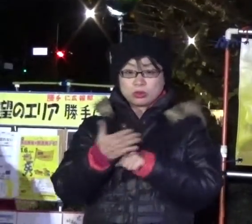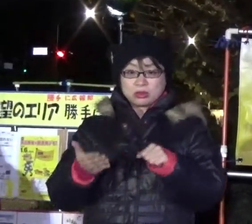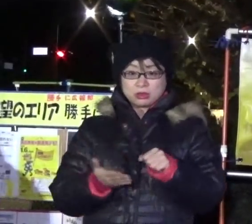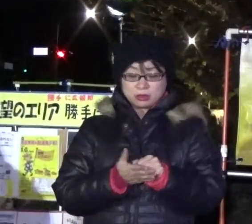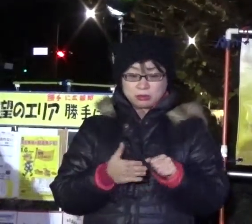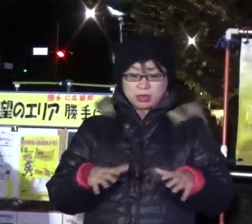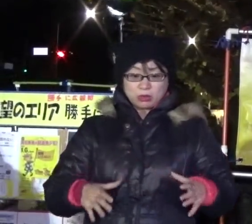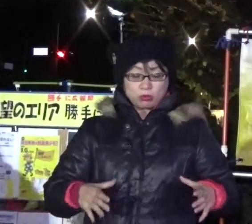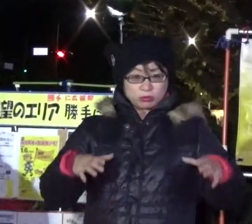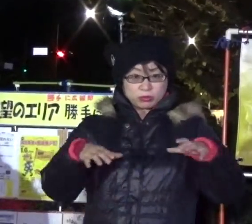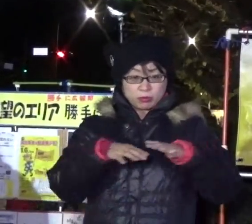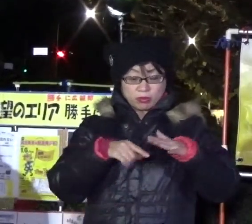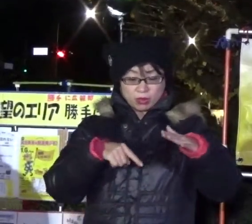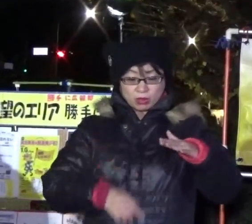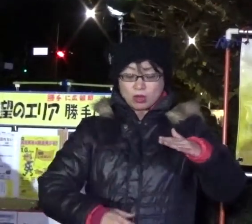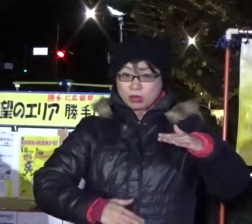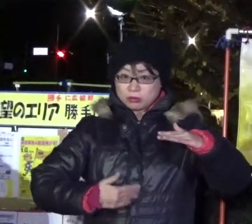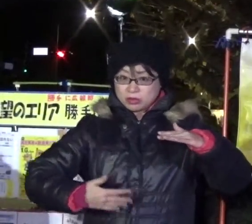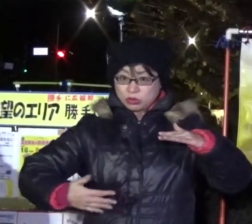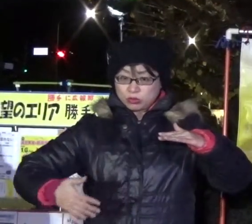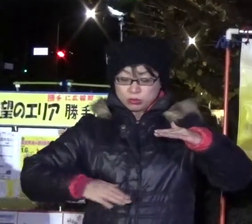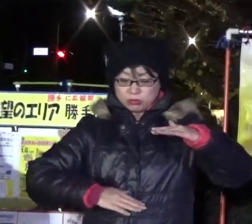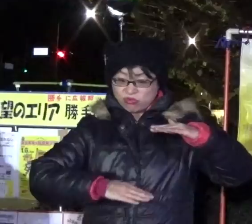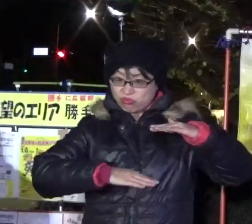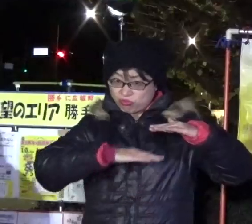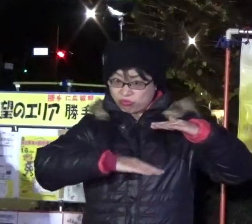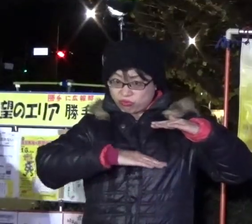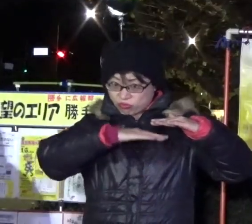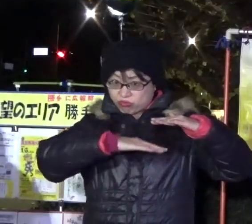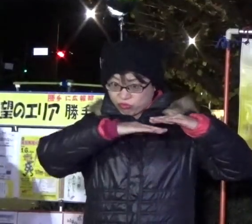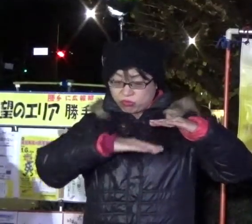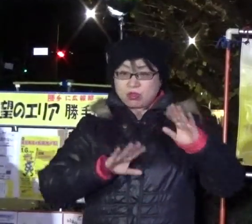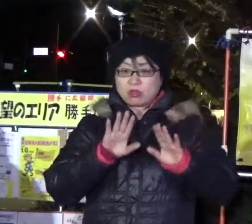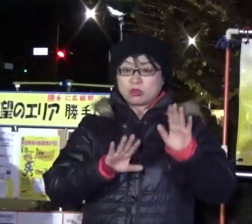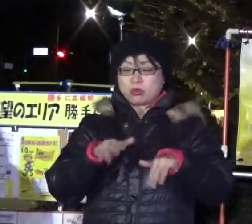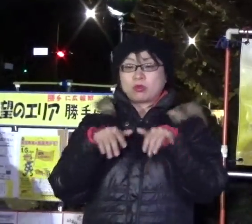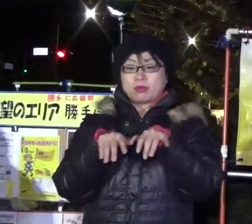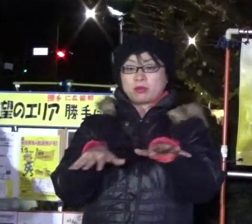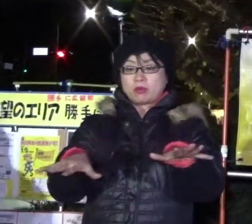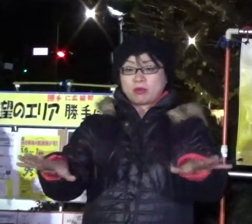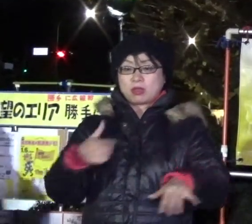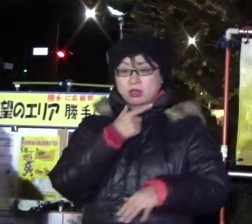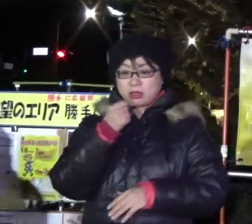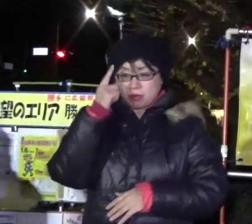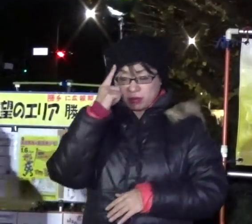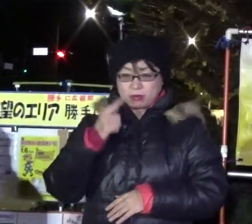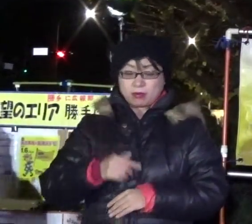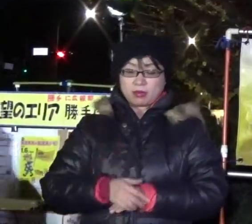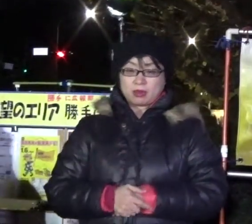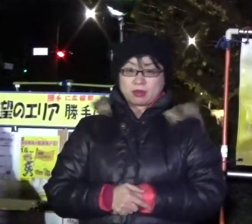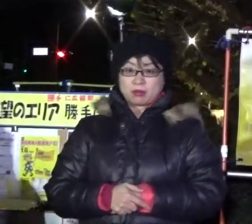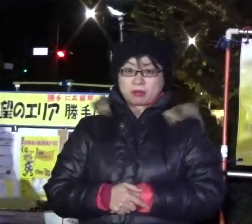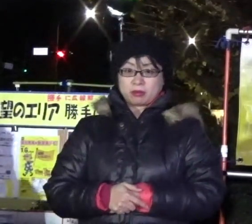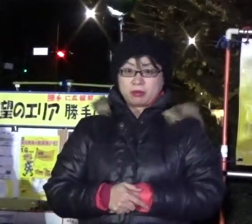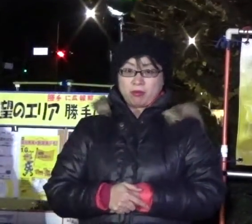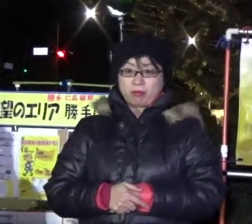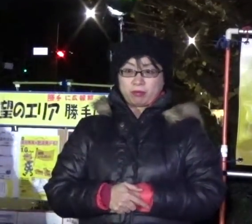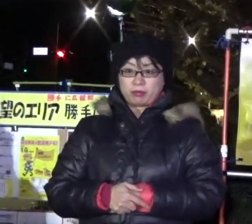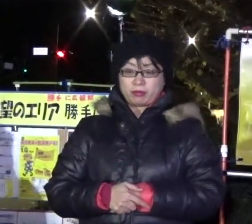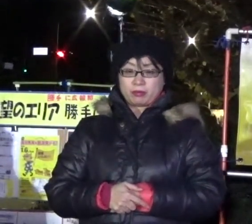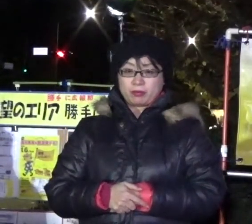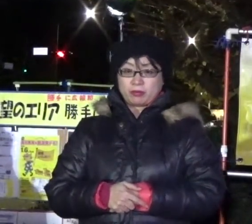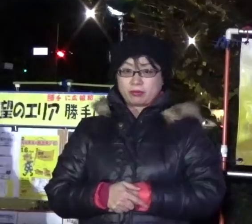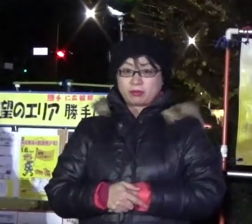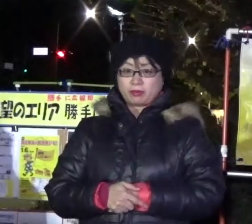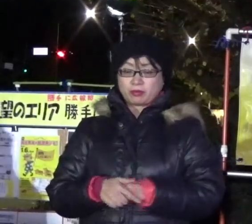水が溜まってるんだと、だんだん増えてるんだということは、ぜひ広げていただきたいと思います。はい、あえて何も申し訳ない、い